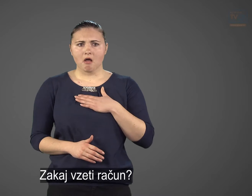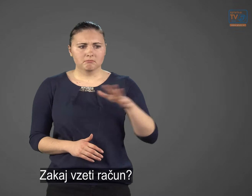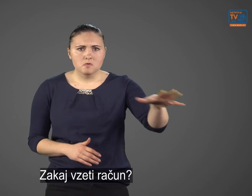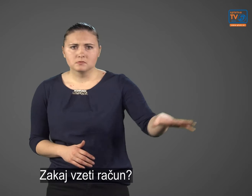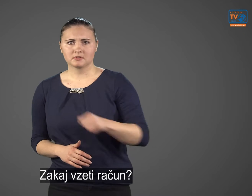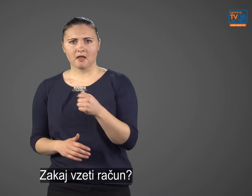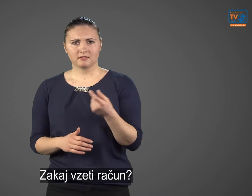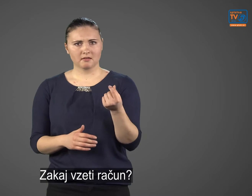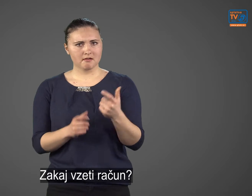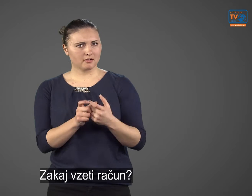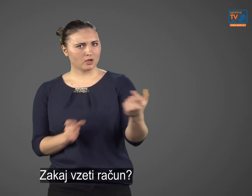Zakaj vzeti račun?